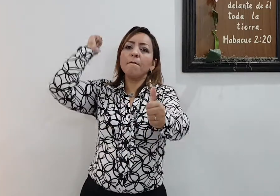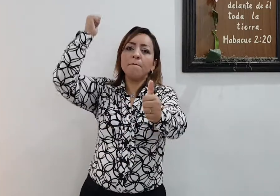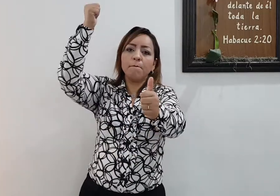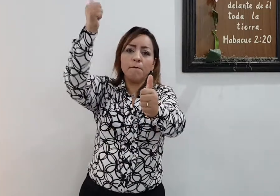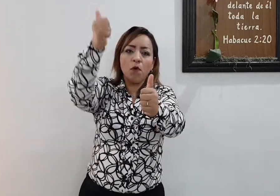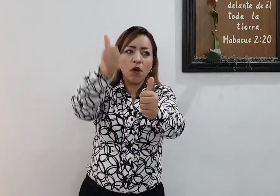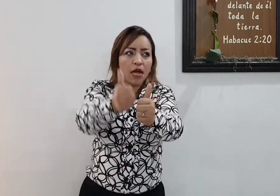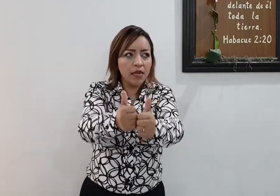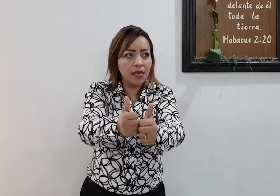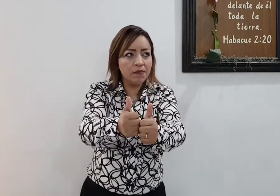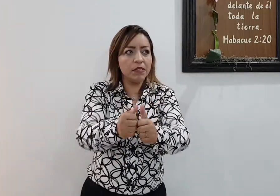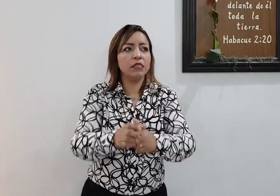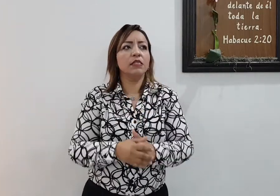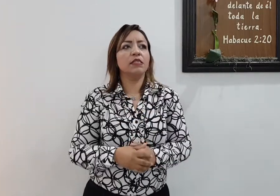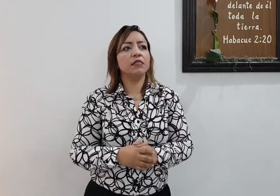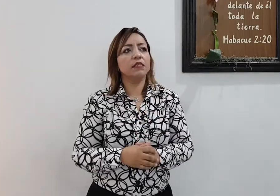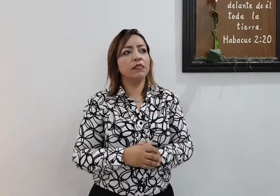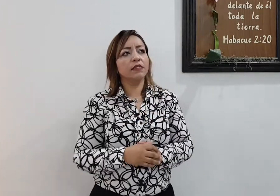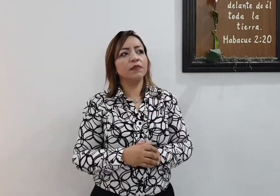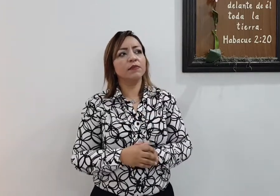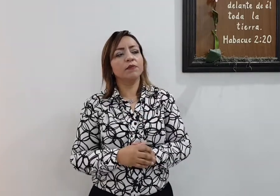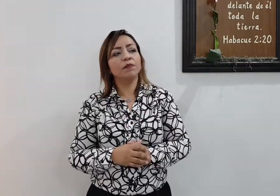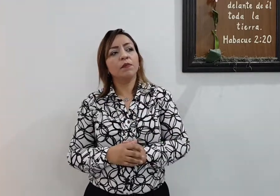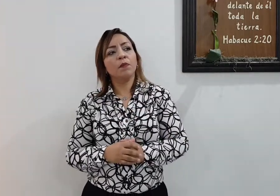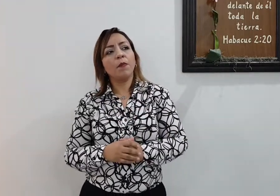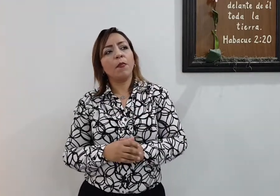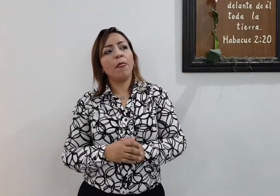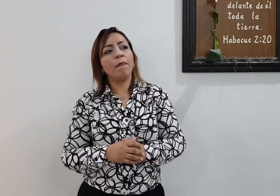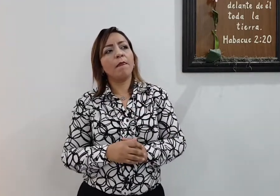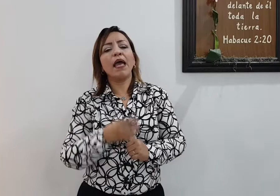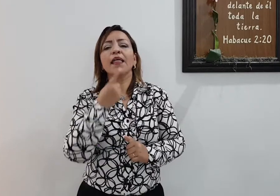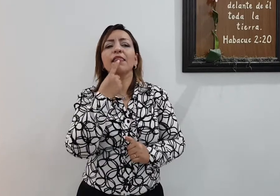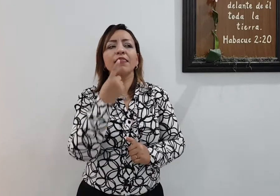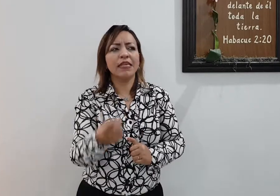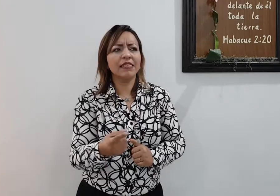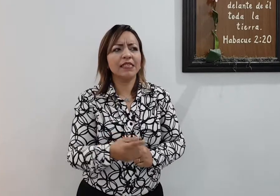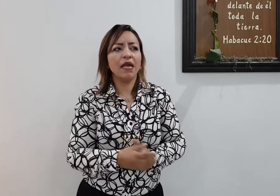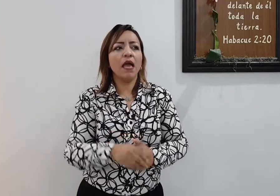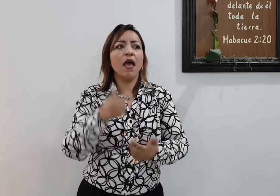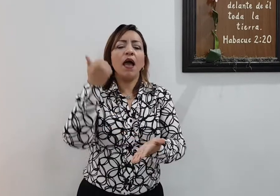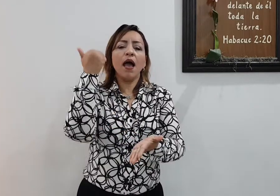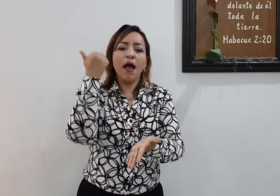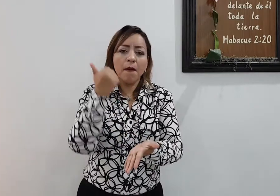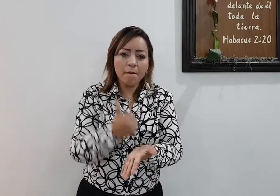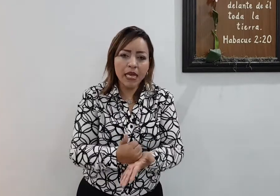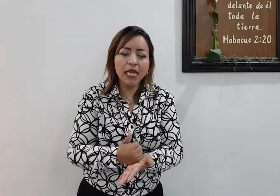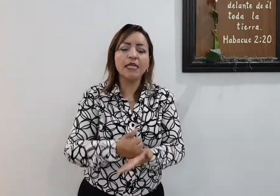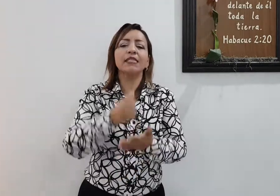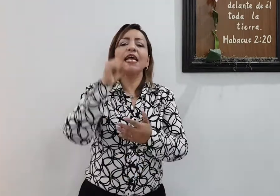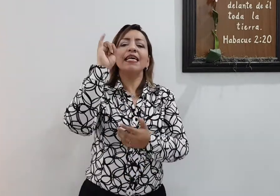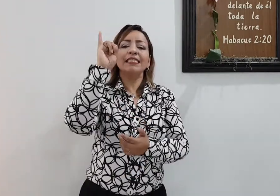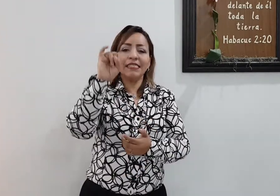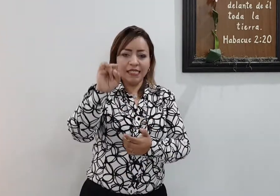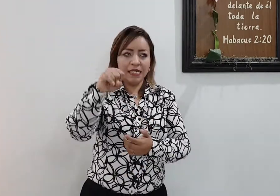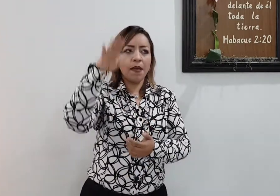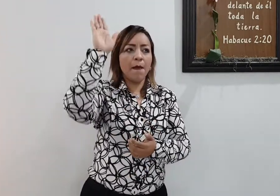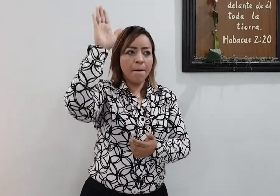me perdí. Amén. Sí, ven Señor Jesús. Ahí en Apocalipsis 2:20. Es la última oración de